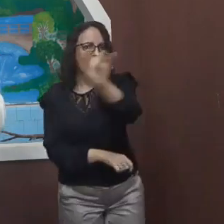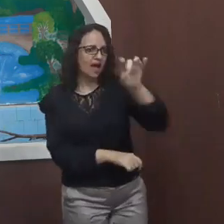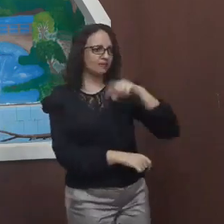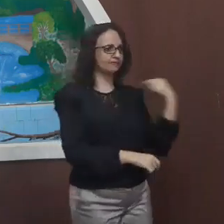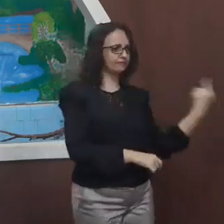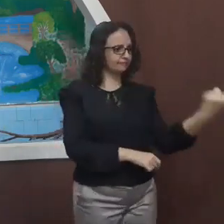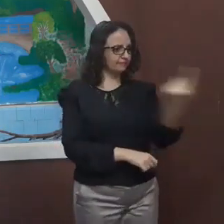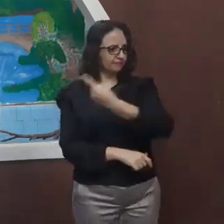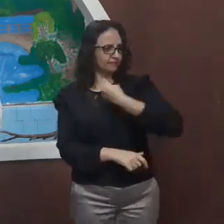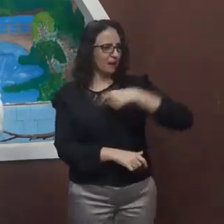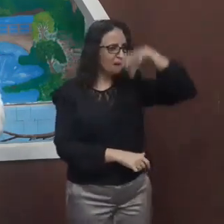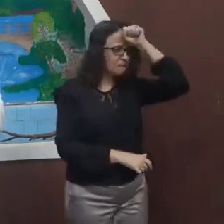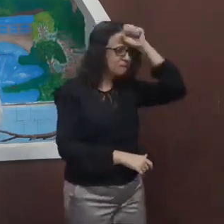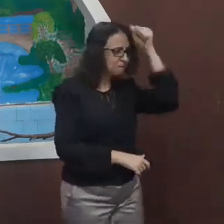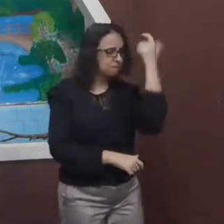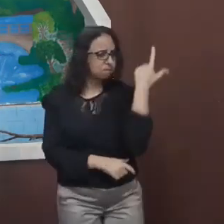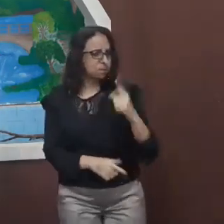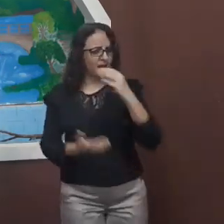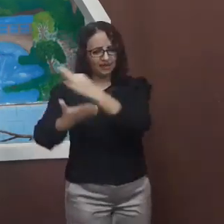Mas aprendemos mais esse texto.